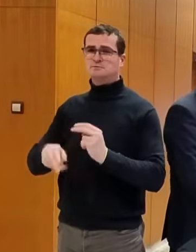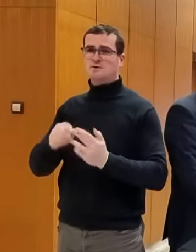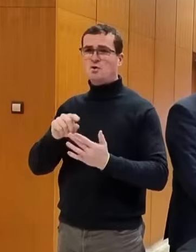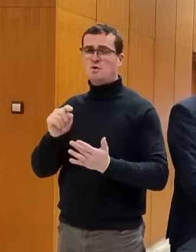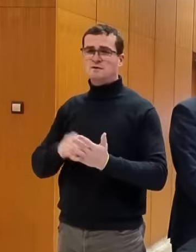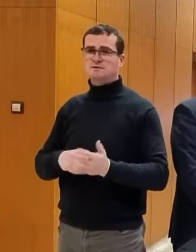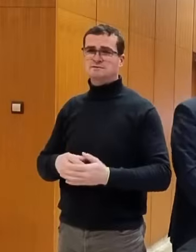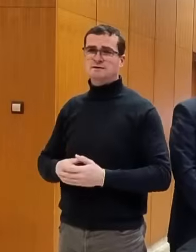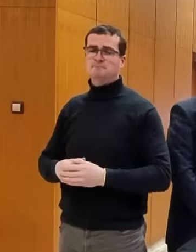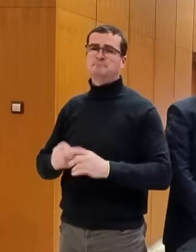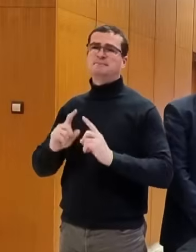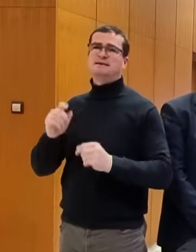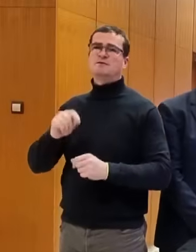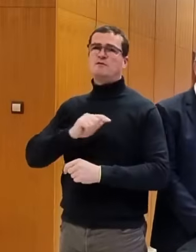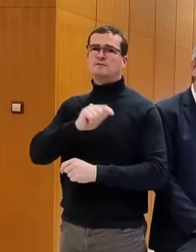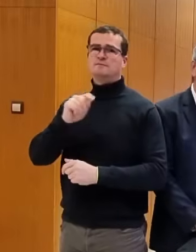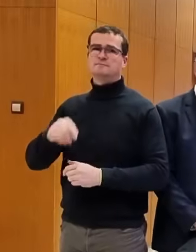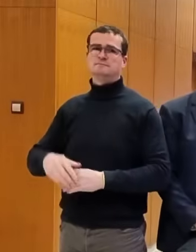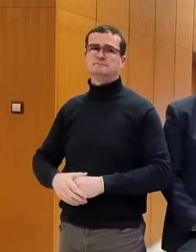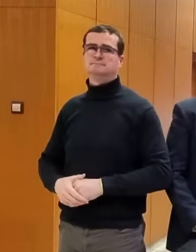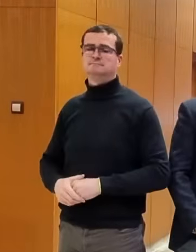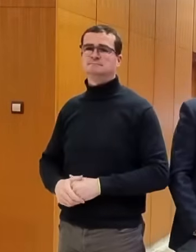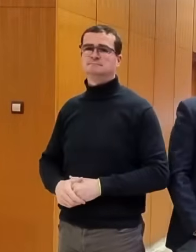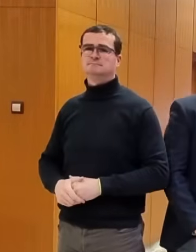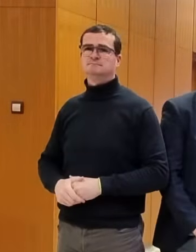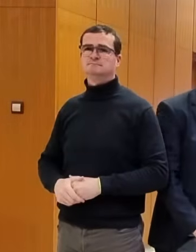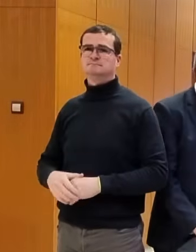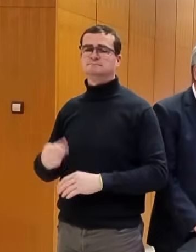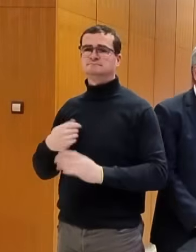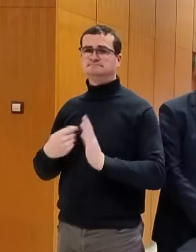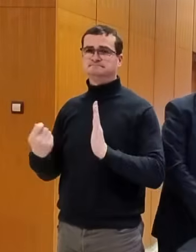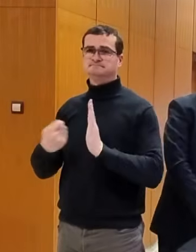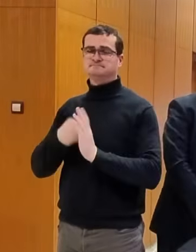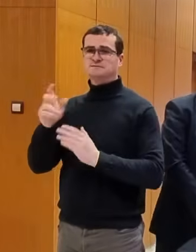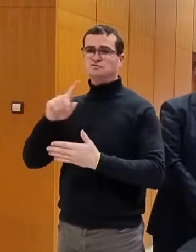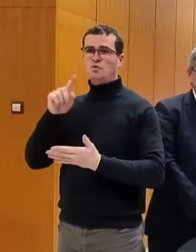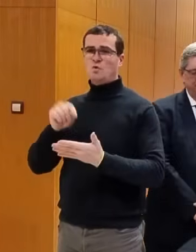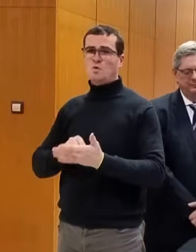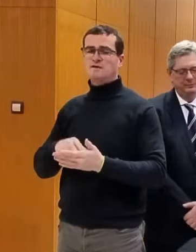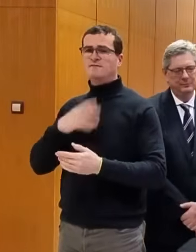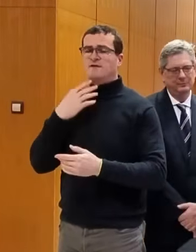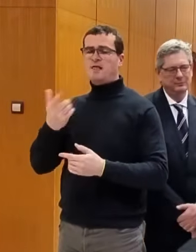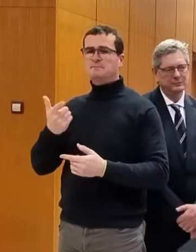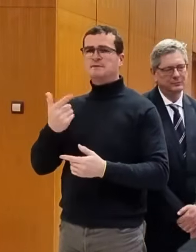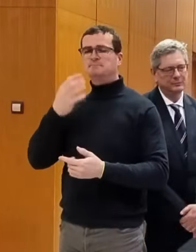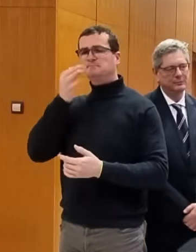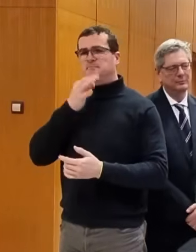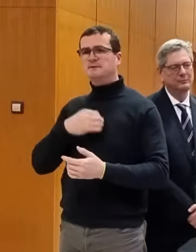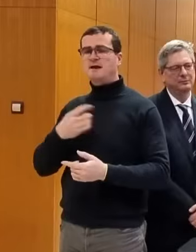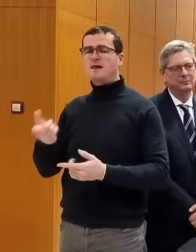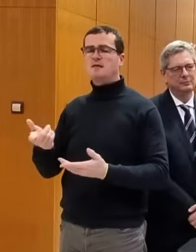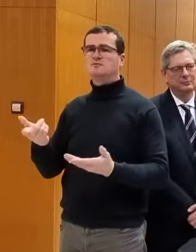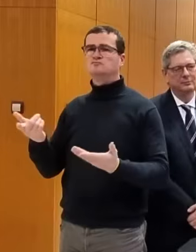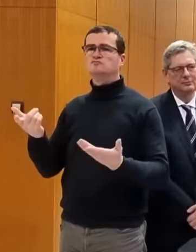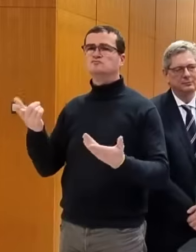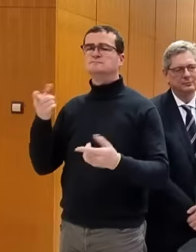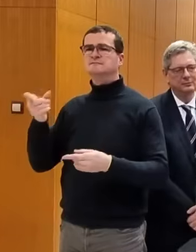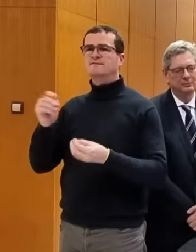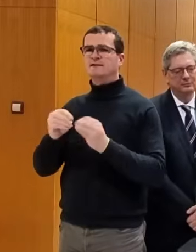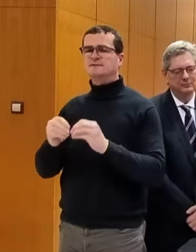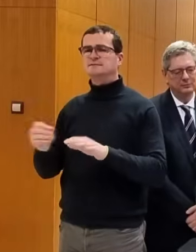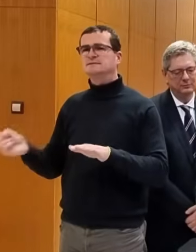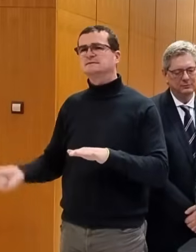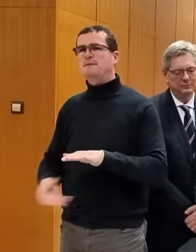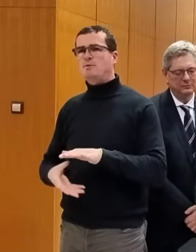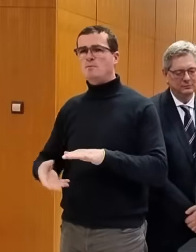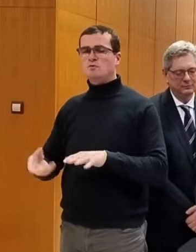Ešte iní novinári majú zaujímavé otázky, potom sa pýtajte. Ešte ja, keď môžem, by som sa vrátil k tej vašej otázke. Vy ste sa tak veľmi erudovane spýtal, že sa tie kauzy